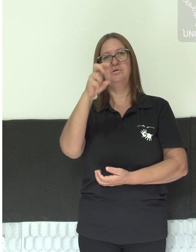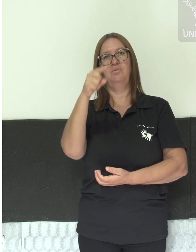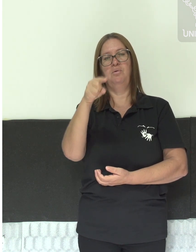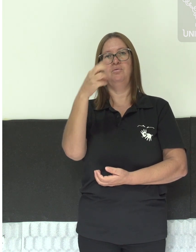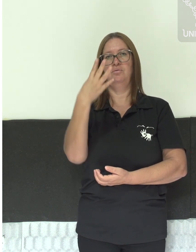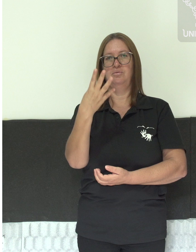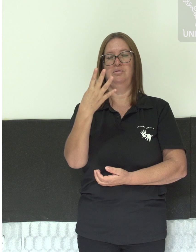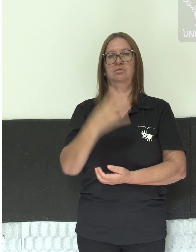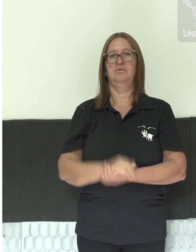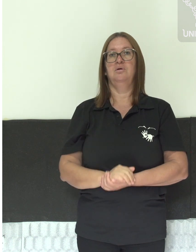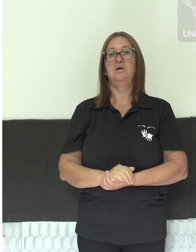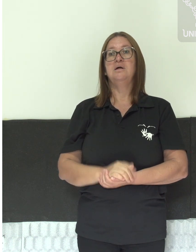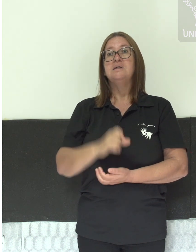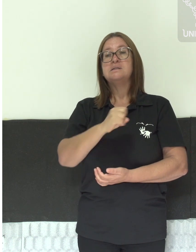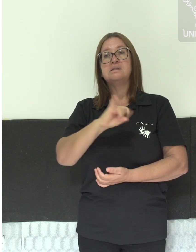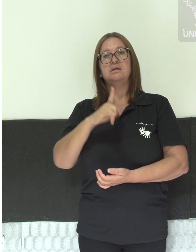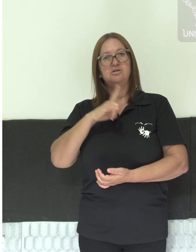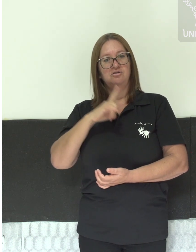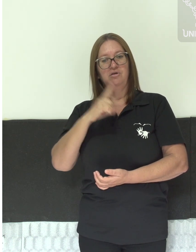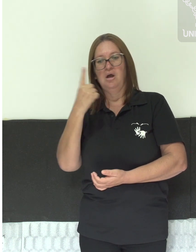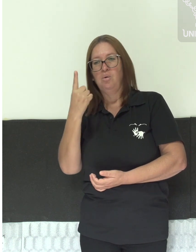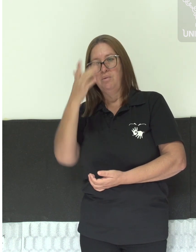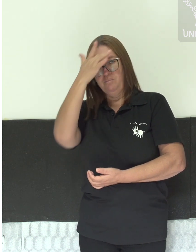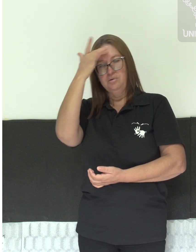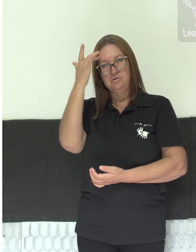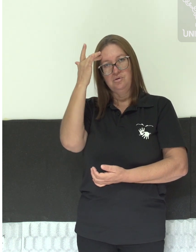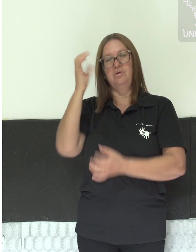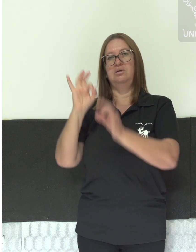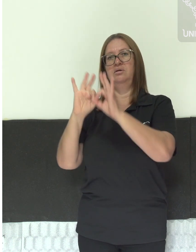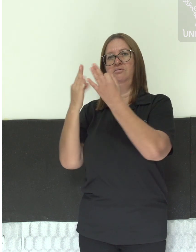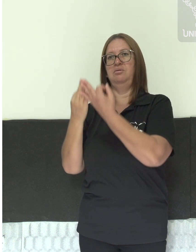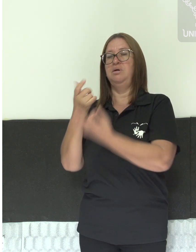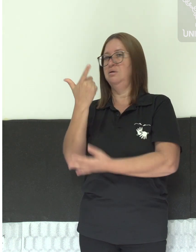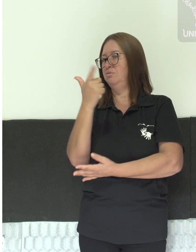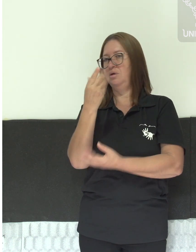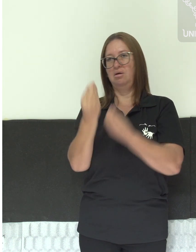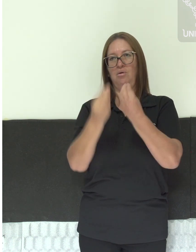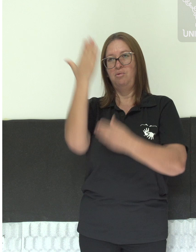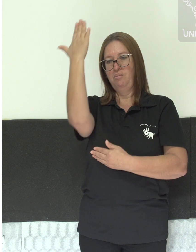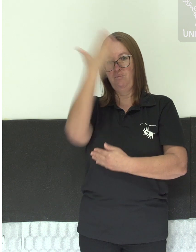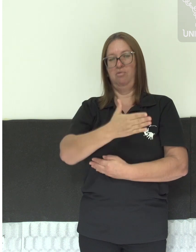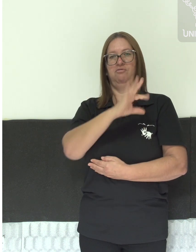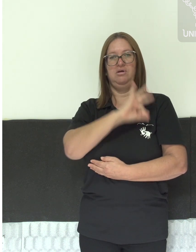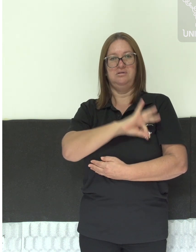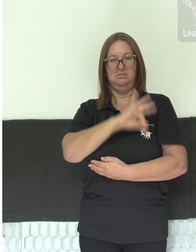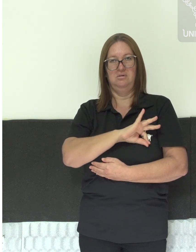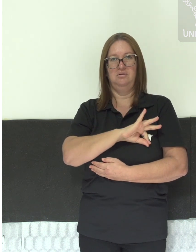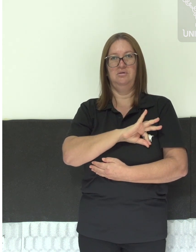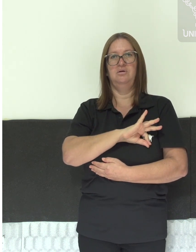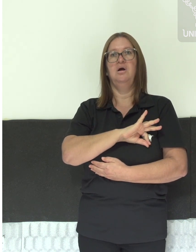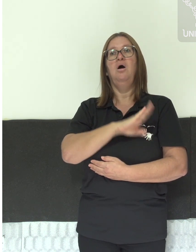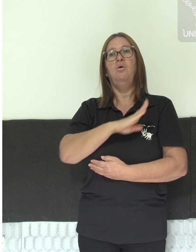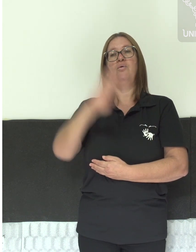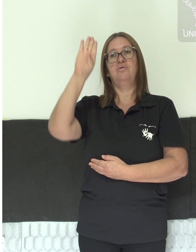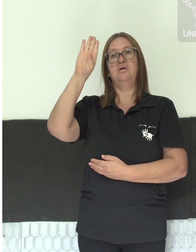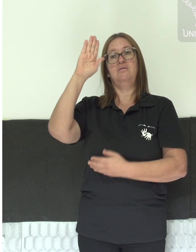7.3.5.4 No caso de algum integrante da unidade familiar não possuir comprovação de renda, o candidato deverá